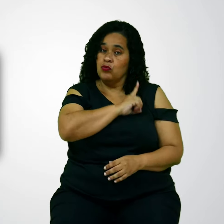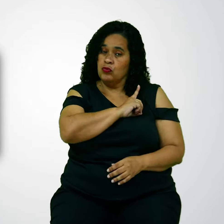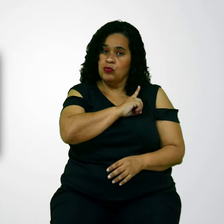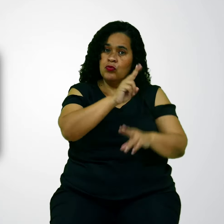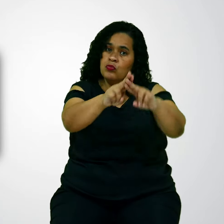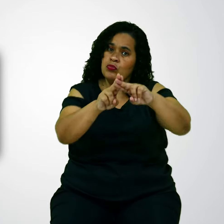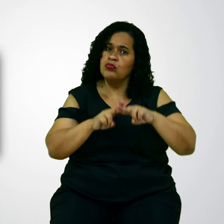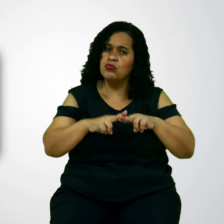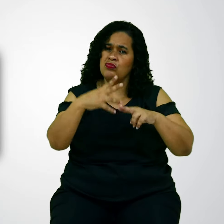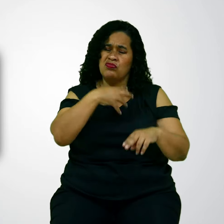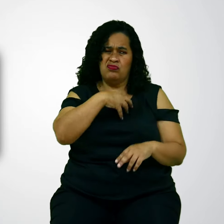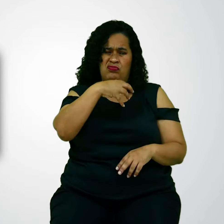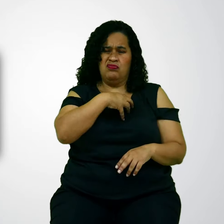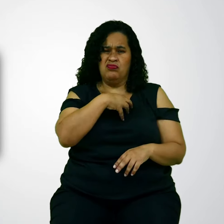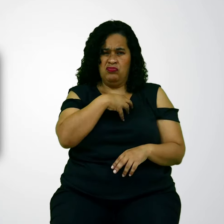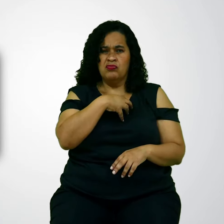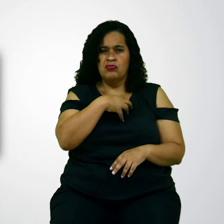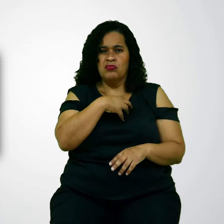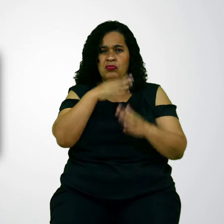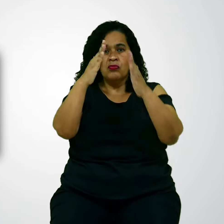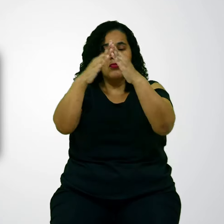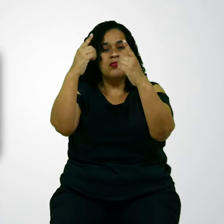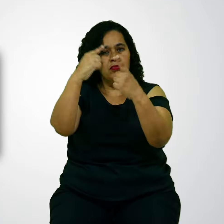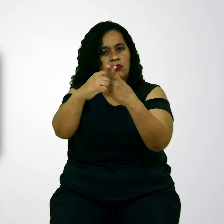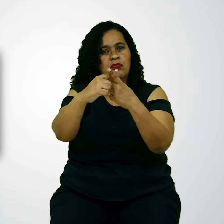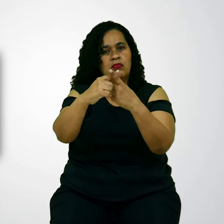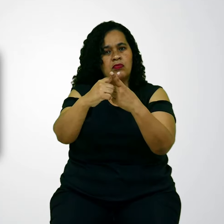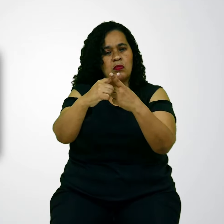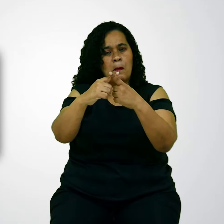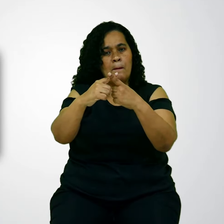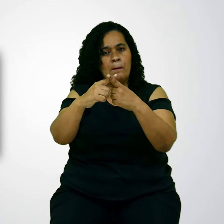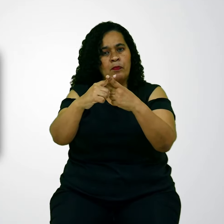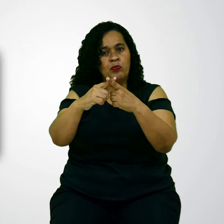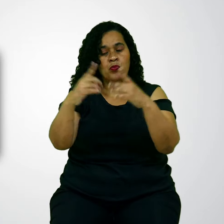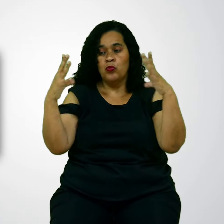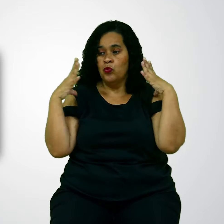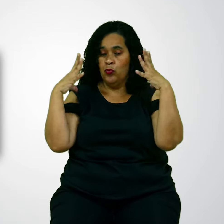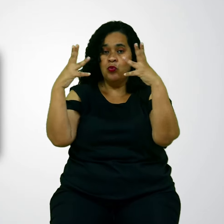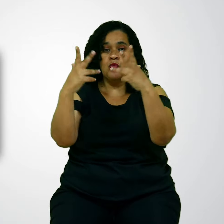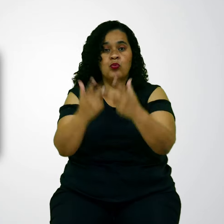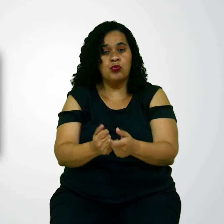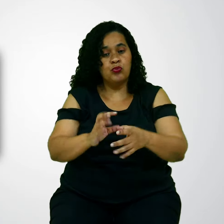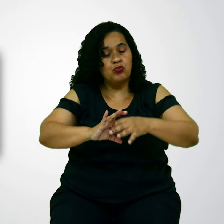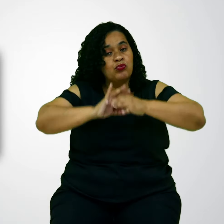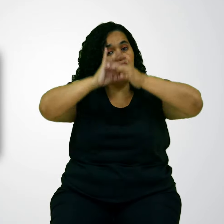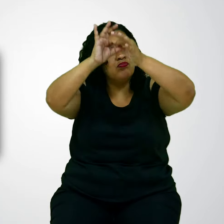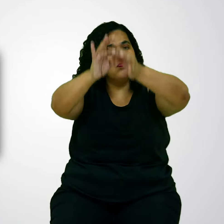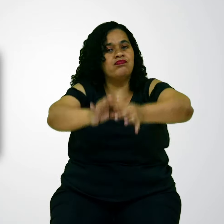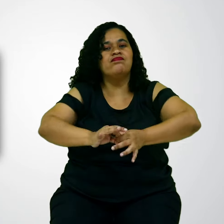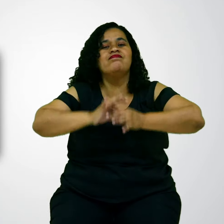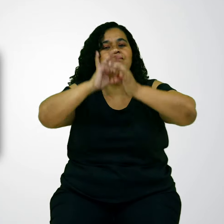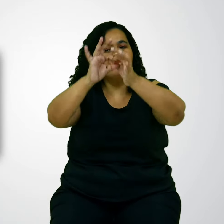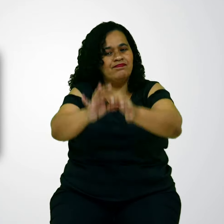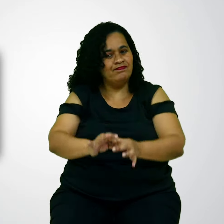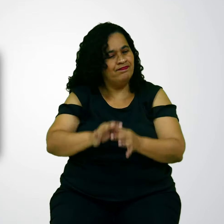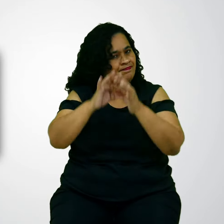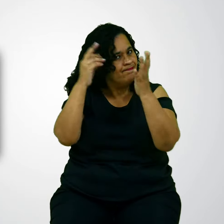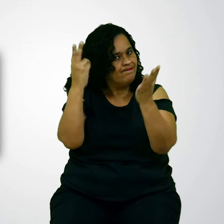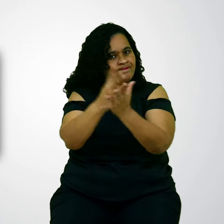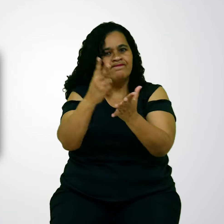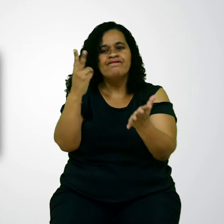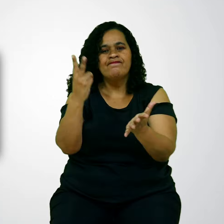ter divisão na igreja, do ponto de vista bíblico não, você tem funções diferentes, mas do ponto de vista bíblico a igreja tem uma